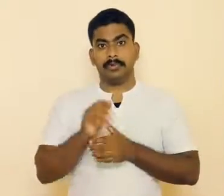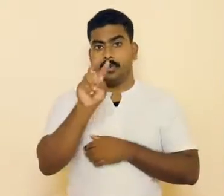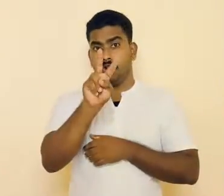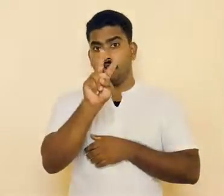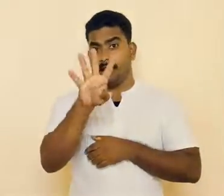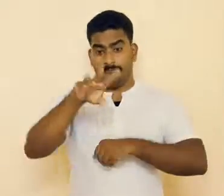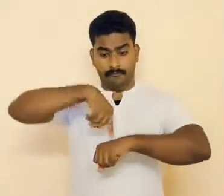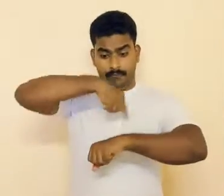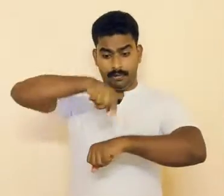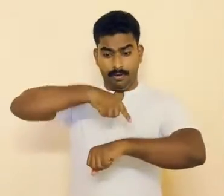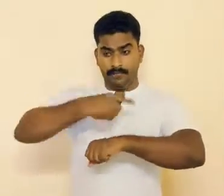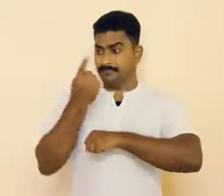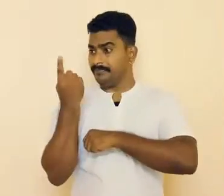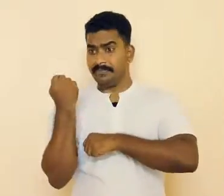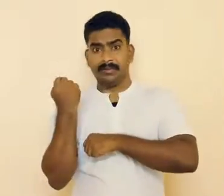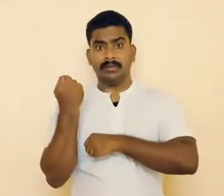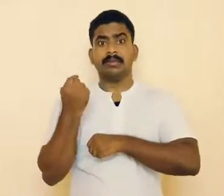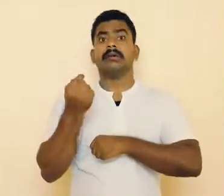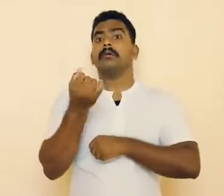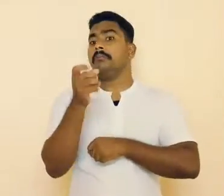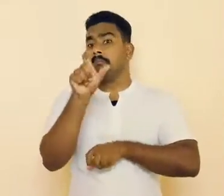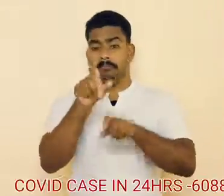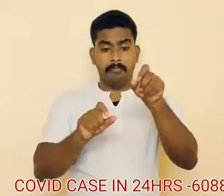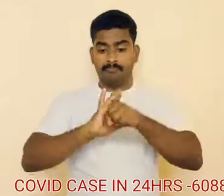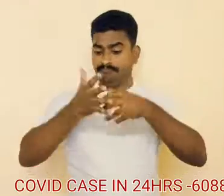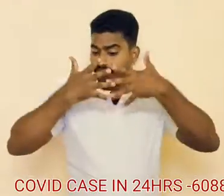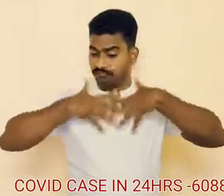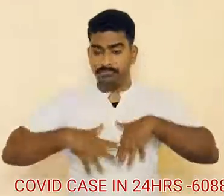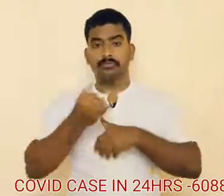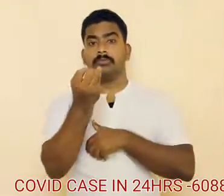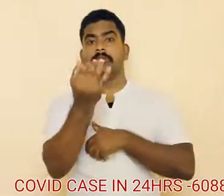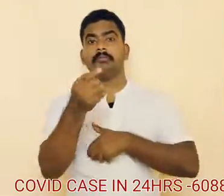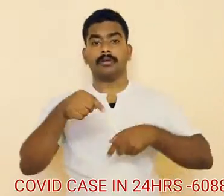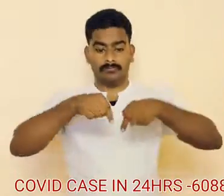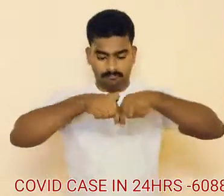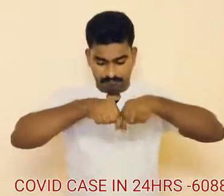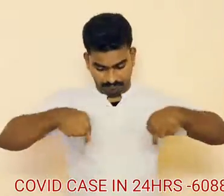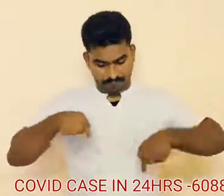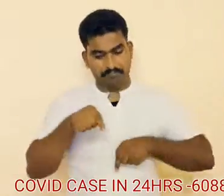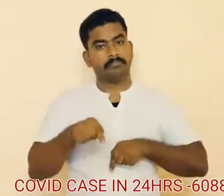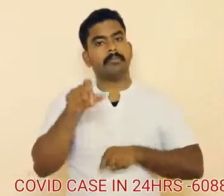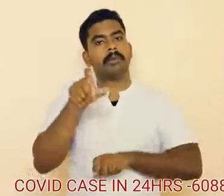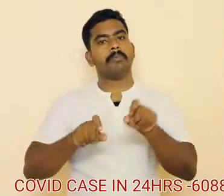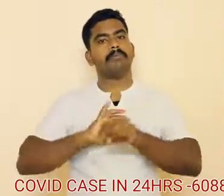24 മണിക്കൂറിൽ 6,088 പേർക്കാണ് പുതുതായി രോഗബാധ സ്ഥിരീകരിച്ചത്.